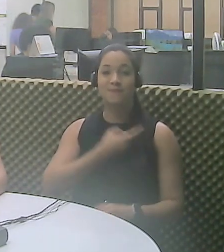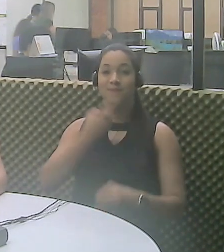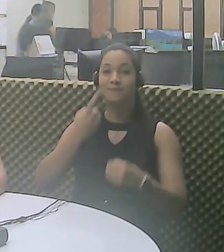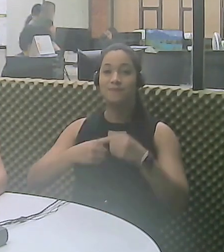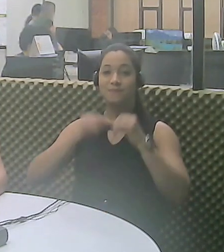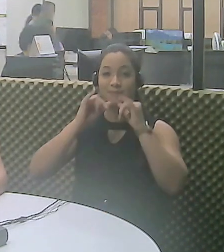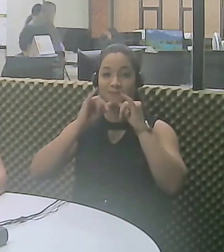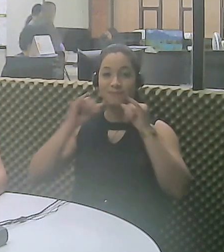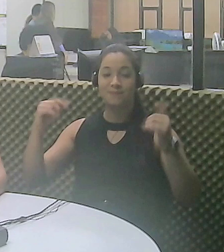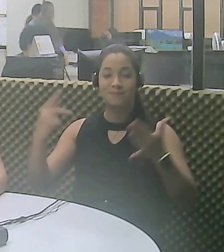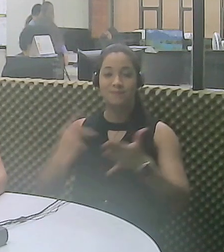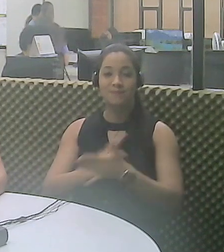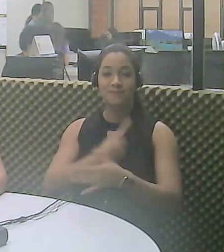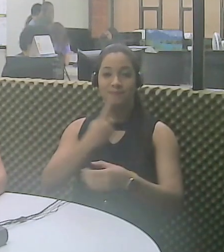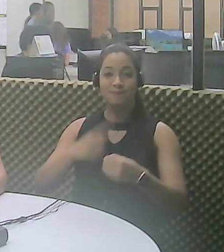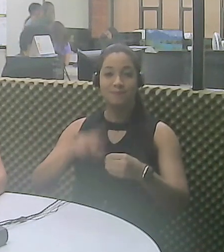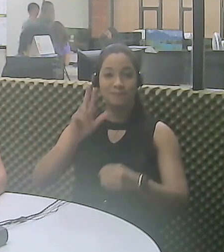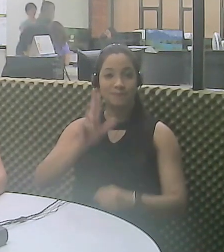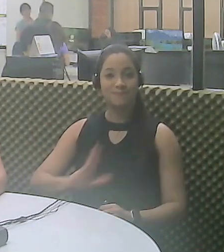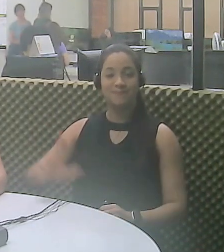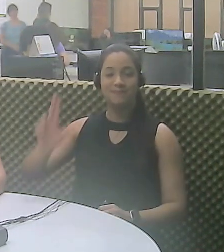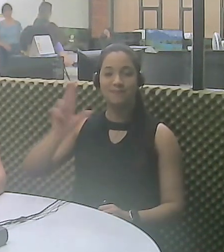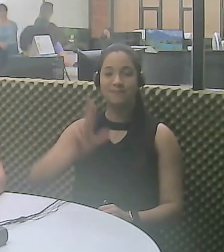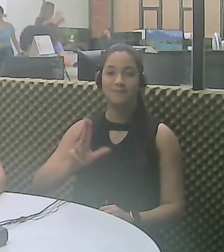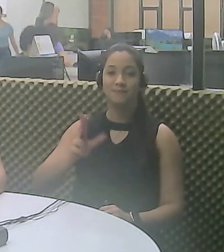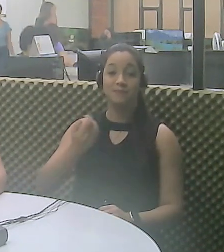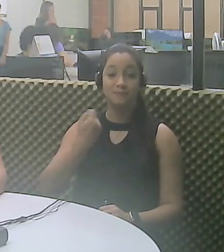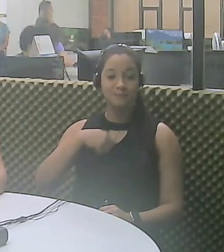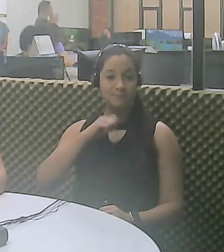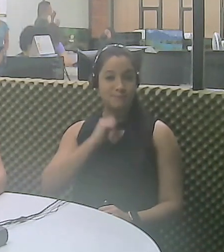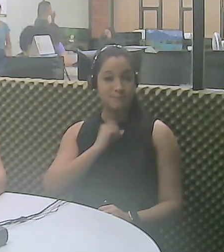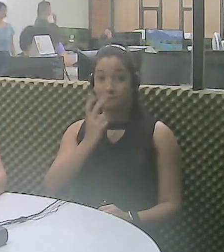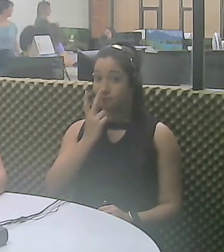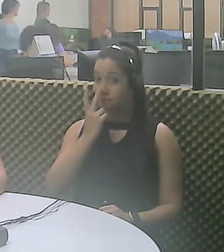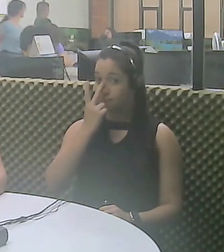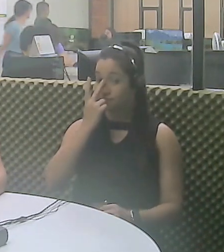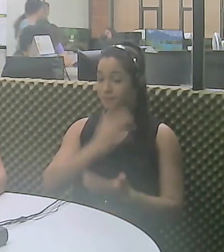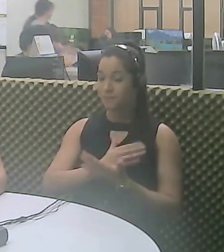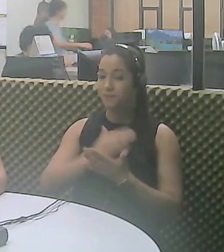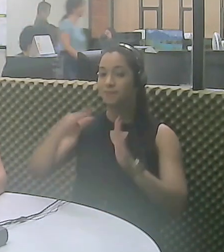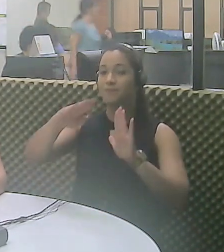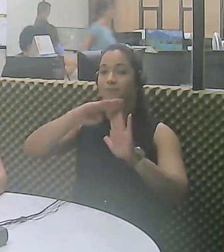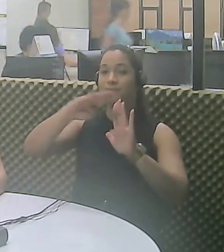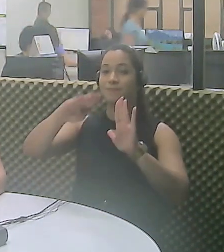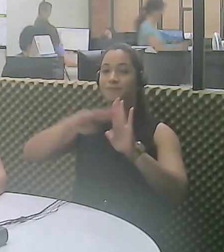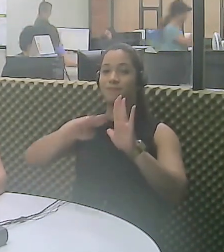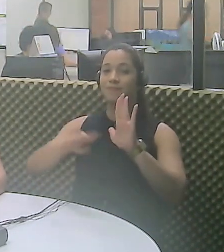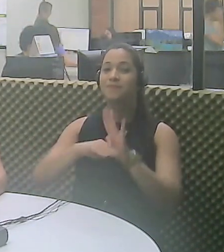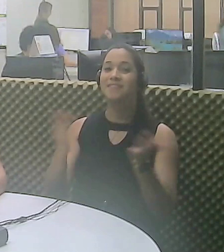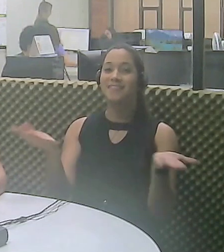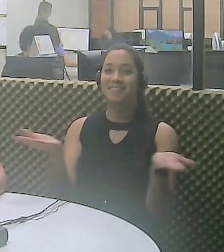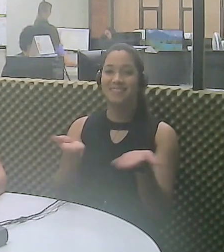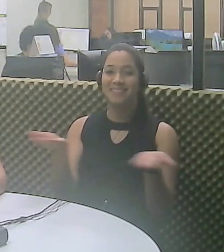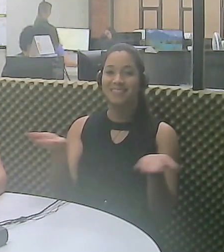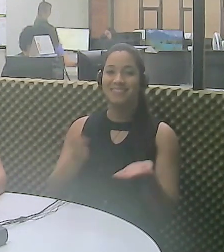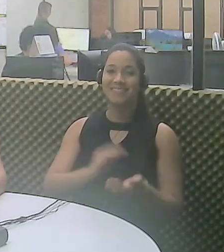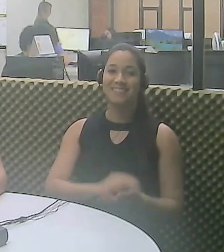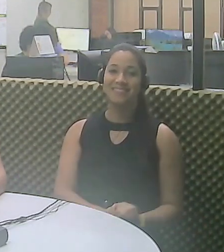boletim de notícias sobre o que de fato acontece em Uberlândia. Eu sou Vanessa Gianotti e começamos com os destaques da edição de